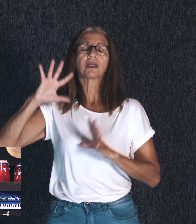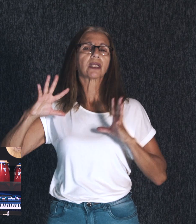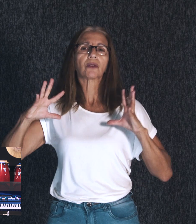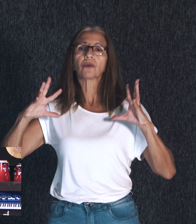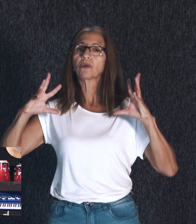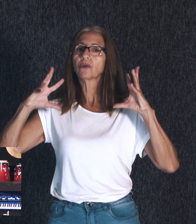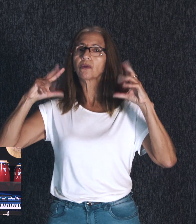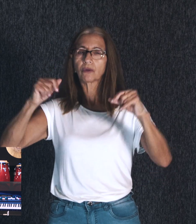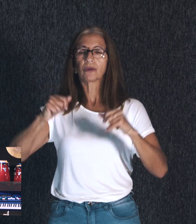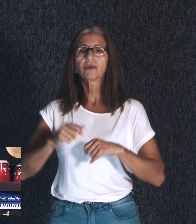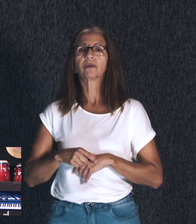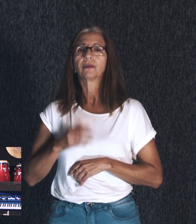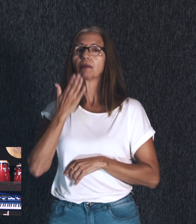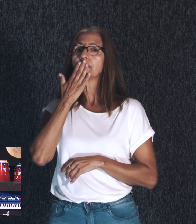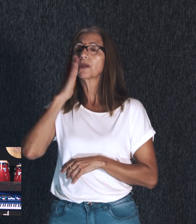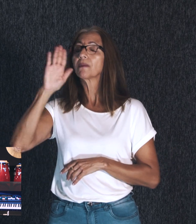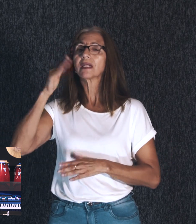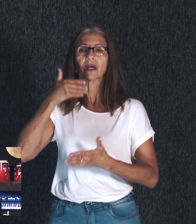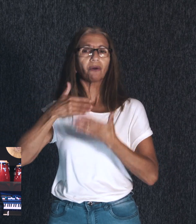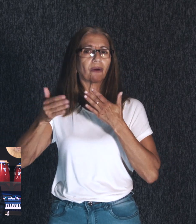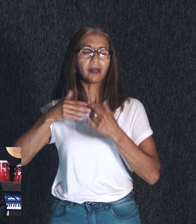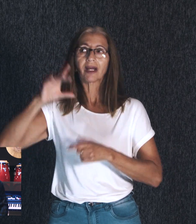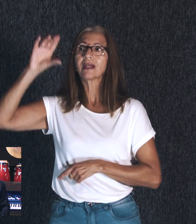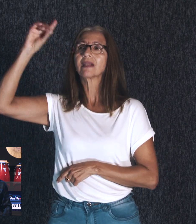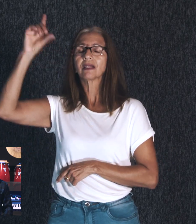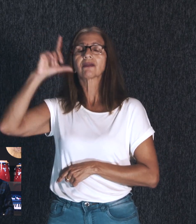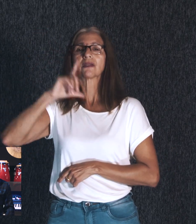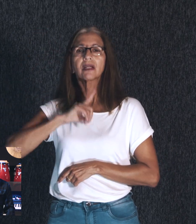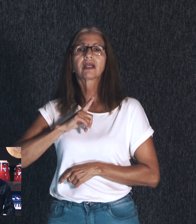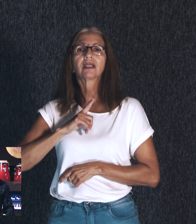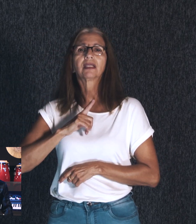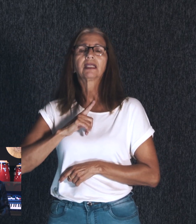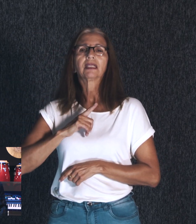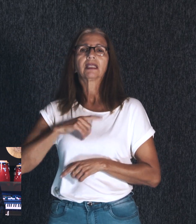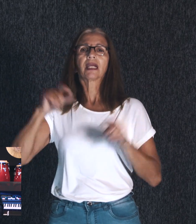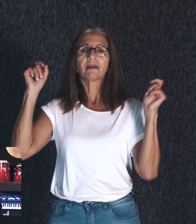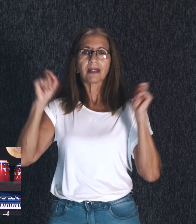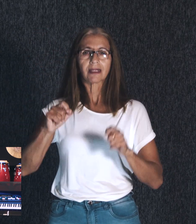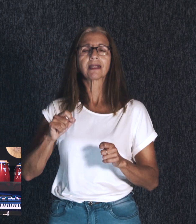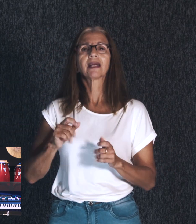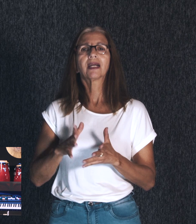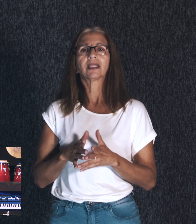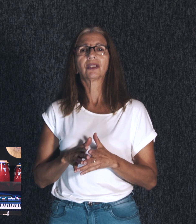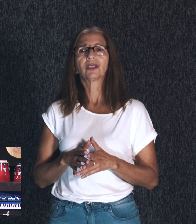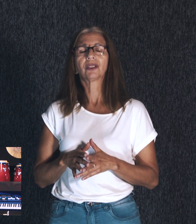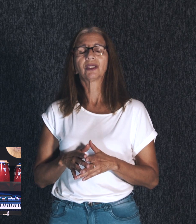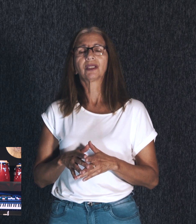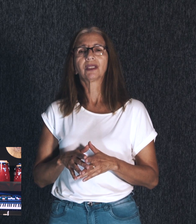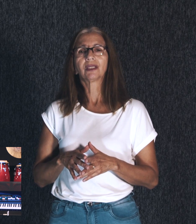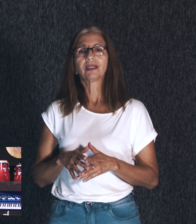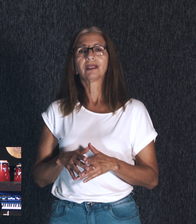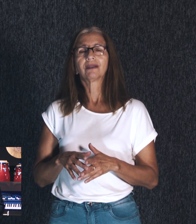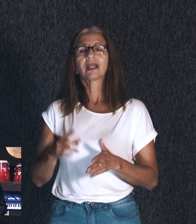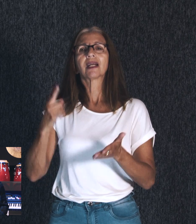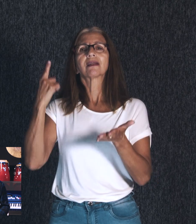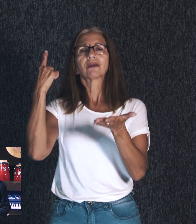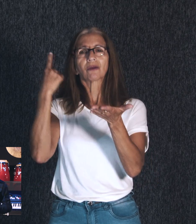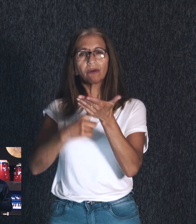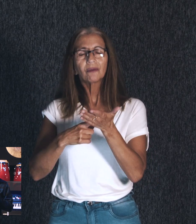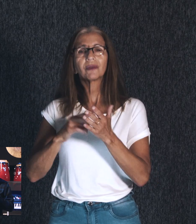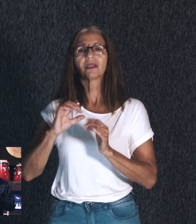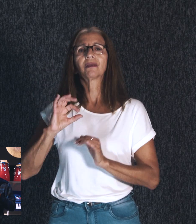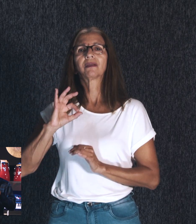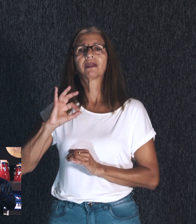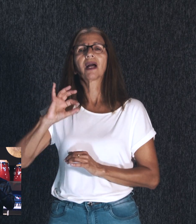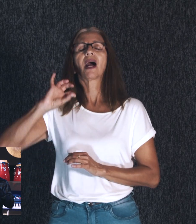vai cumprir. Porque Ele não é homem para mentir, nem filho do homem para se arrepender. E a